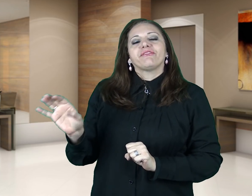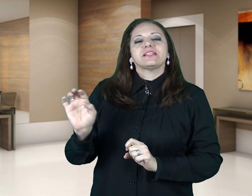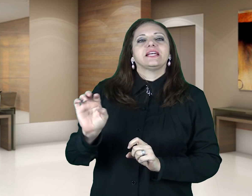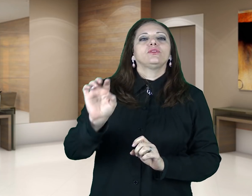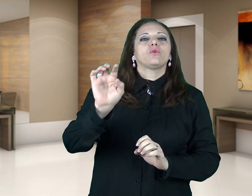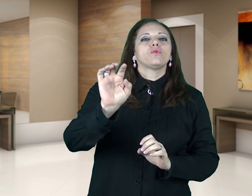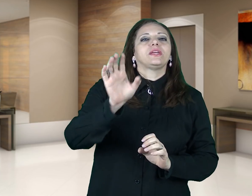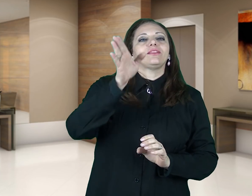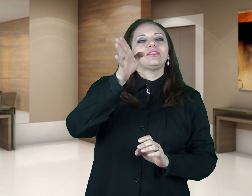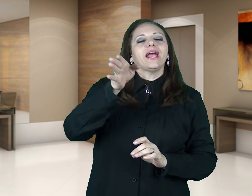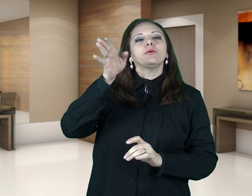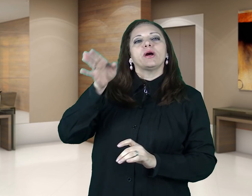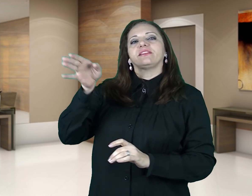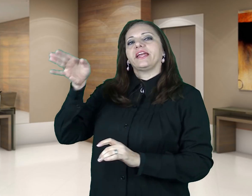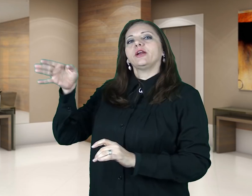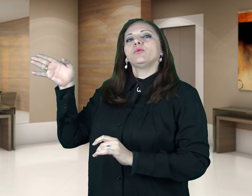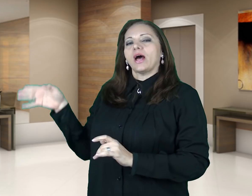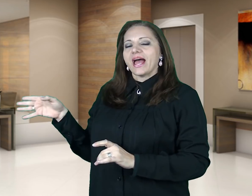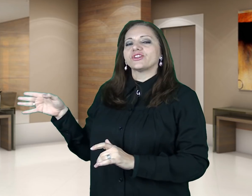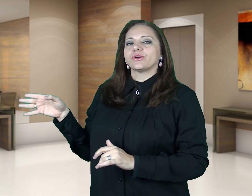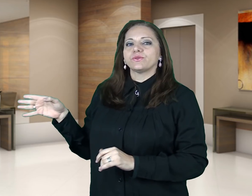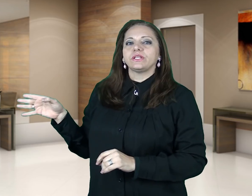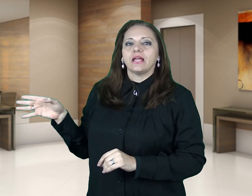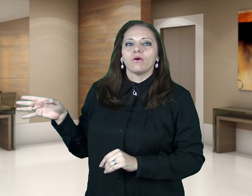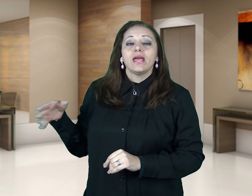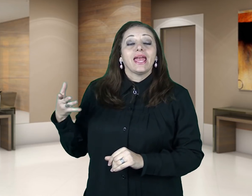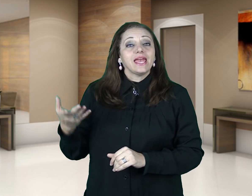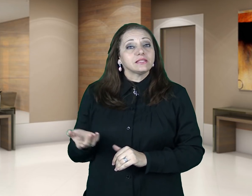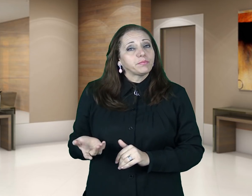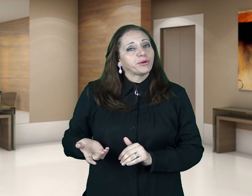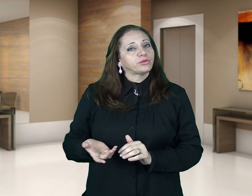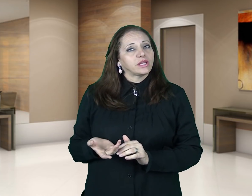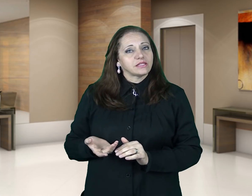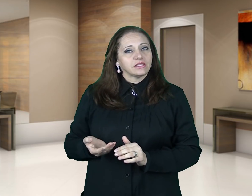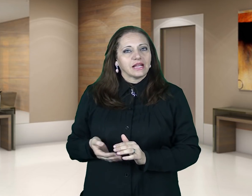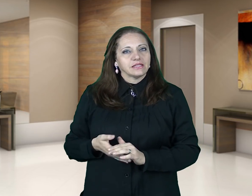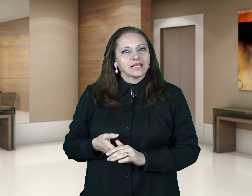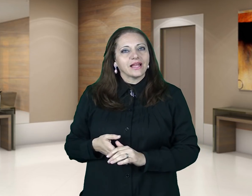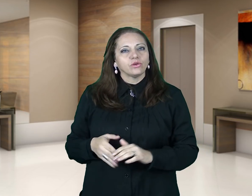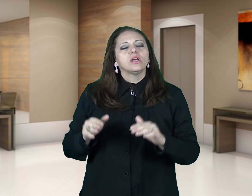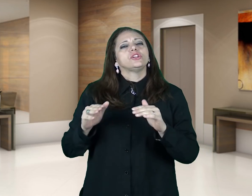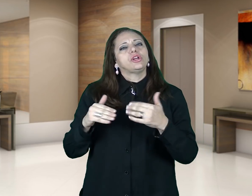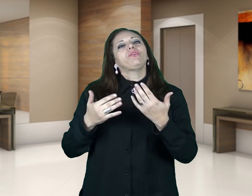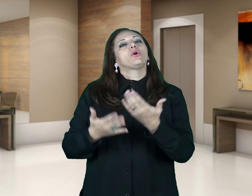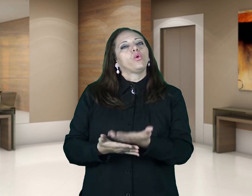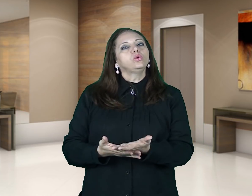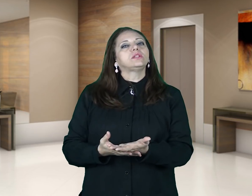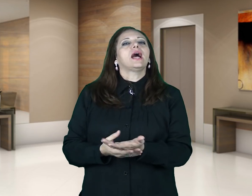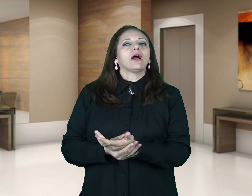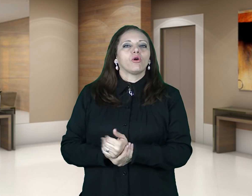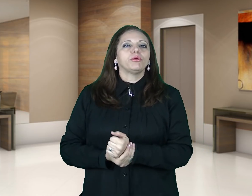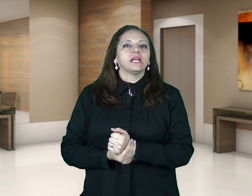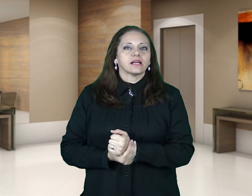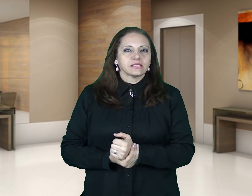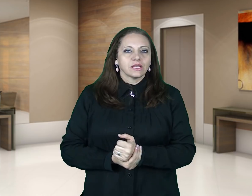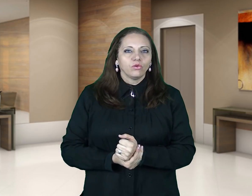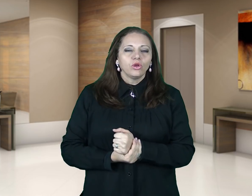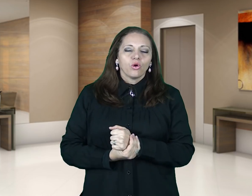Libras, fazendo com que termo a termo haja um sinal. Esse português sinalizado dificulta a